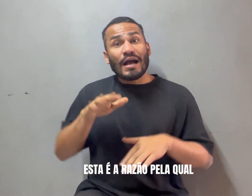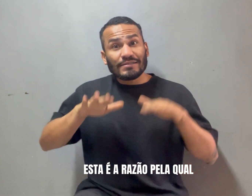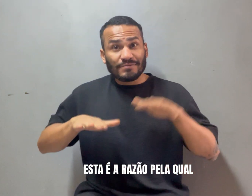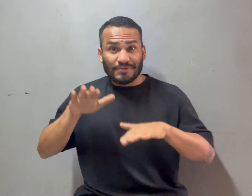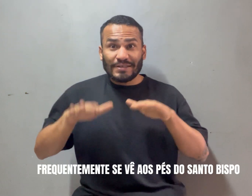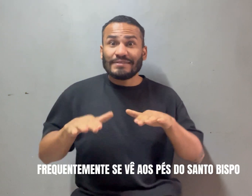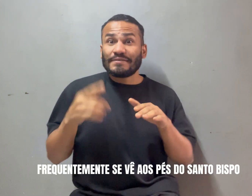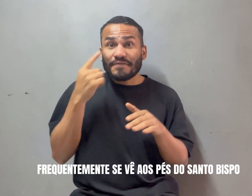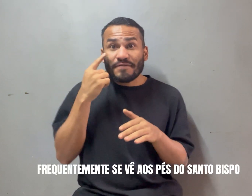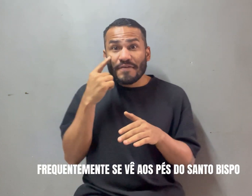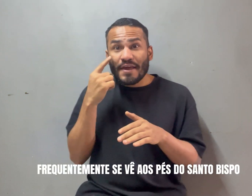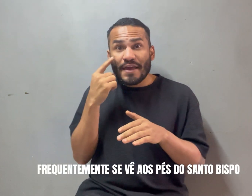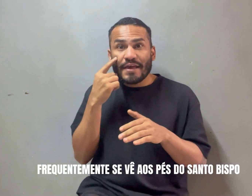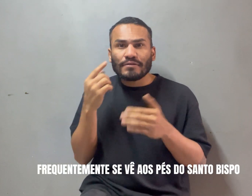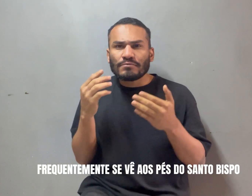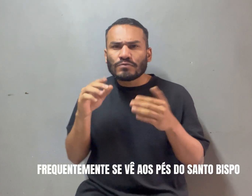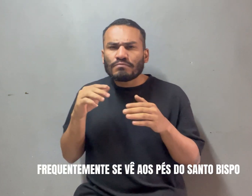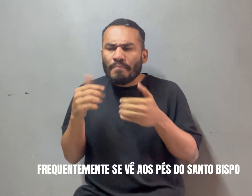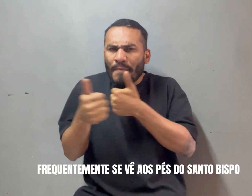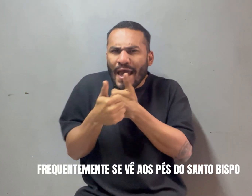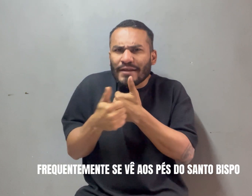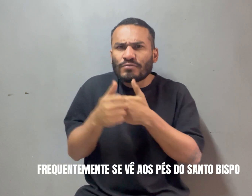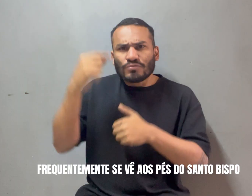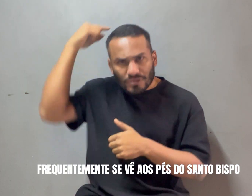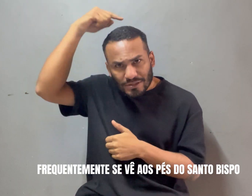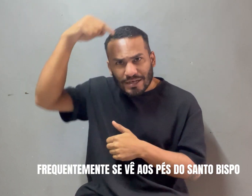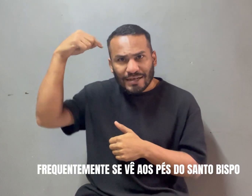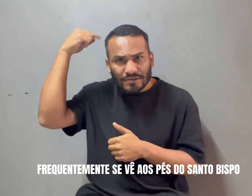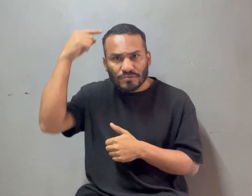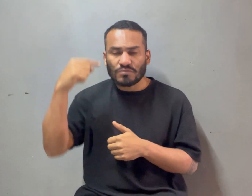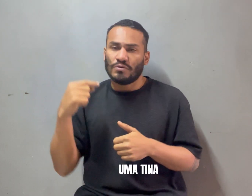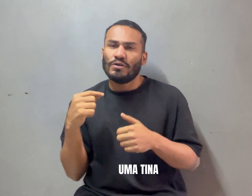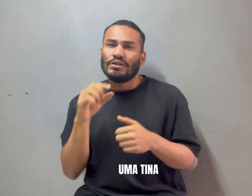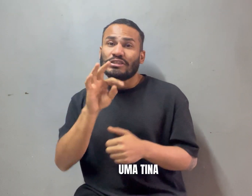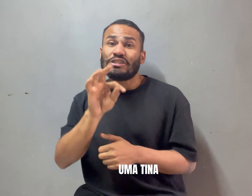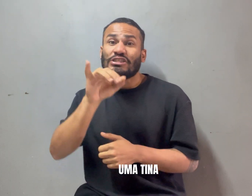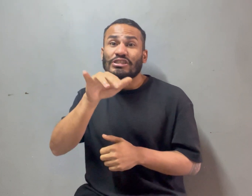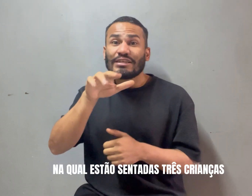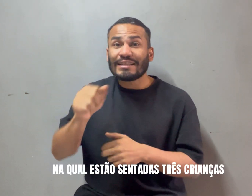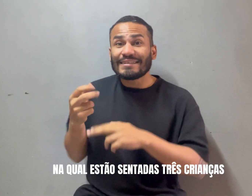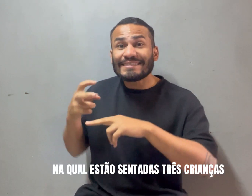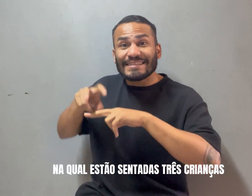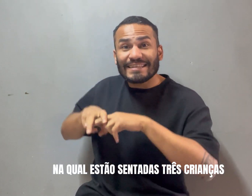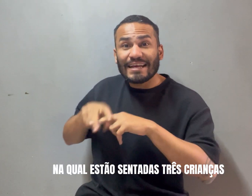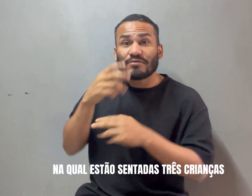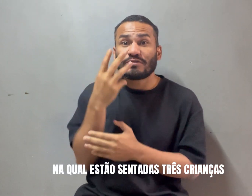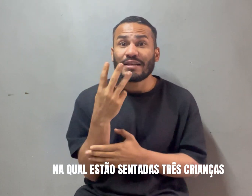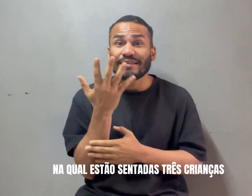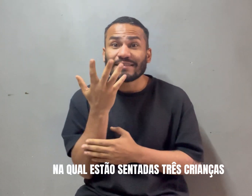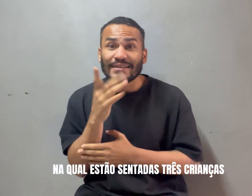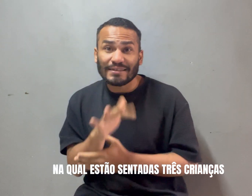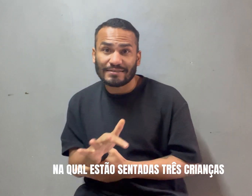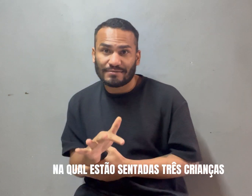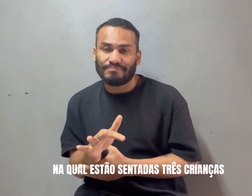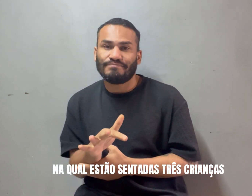qual, frequentemente, se vê aos pés do santo bispo uma tina na qual estão sentadas 3